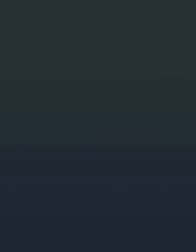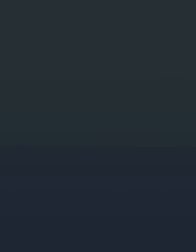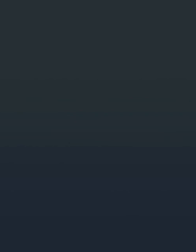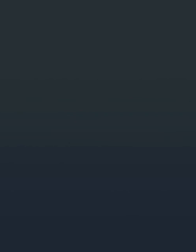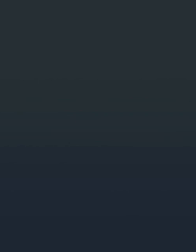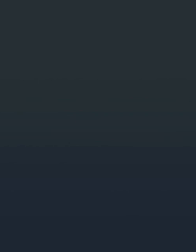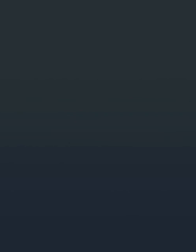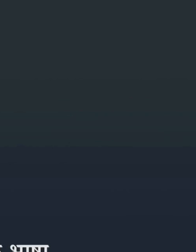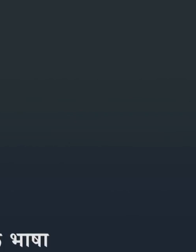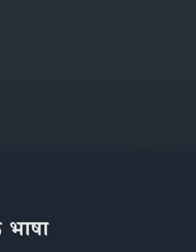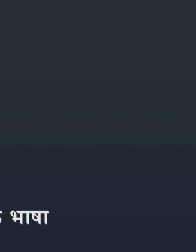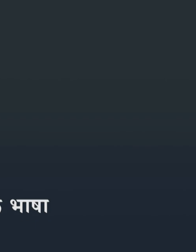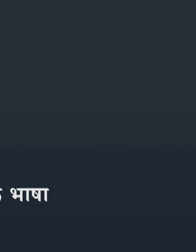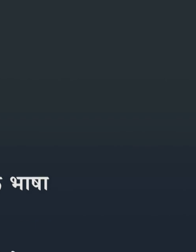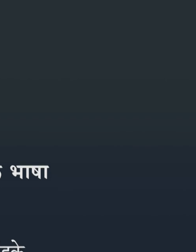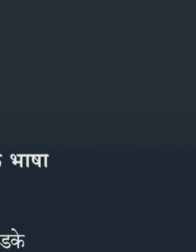13 ठीक है